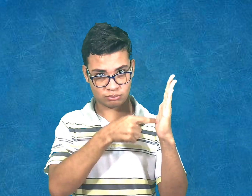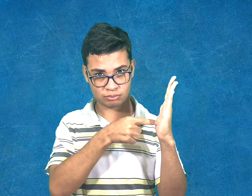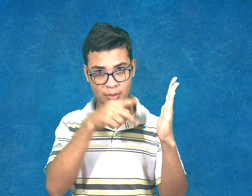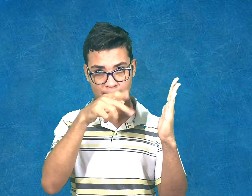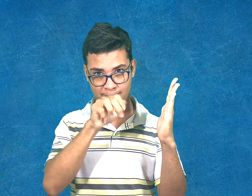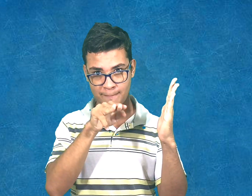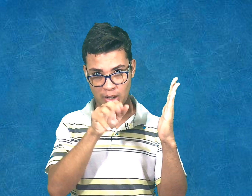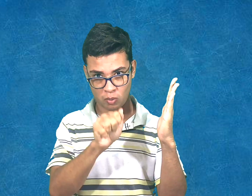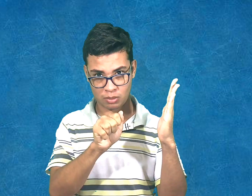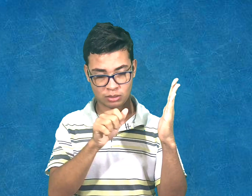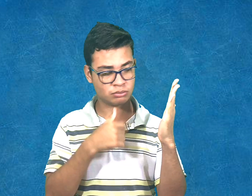eu escrevo ela,